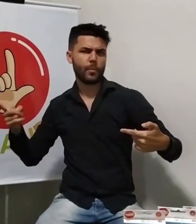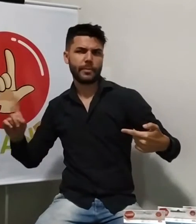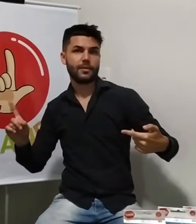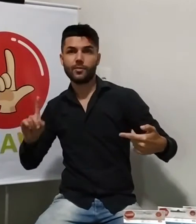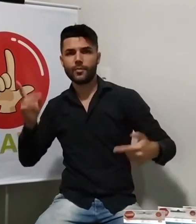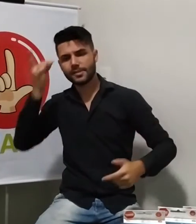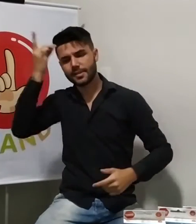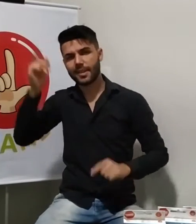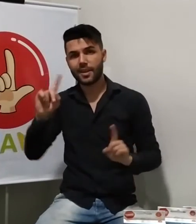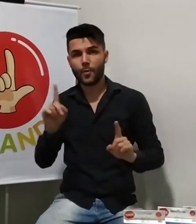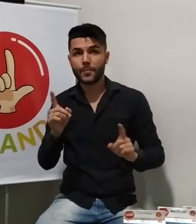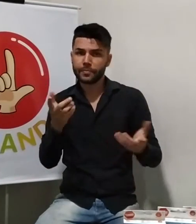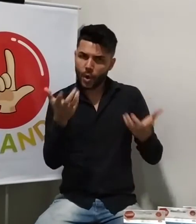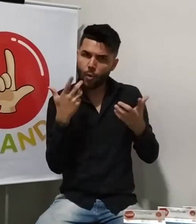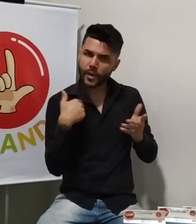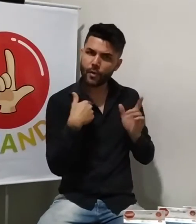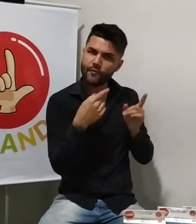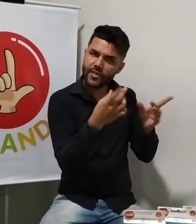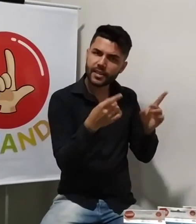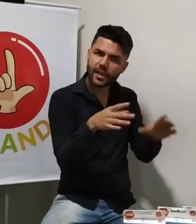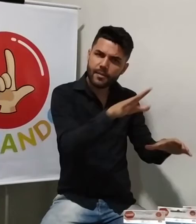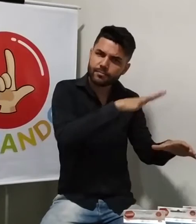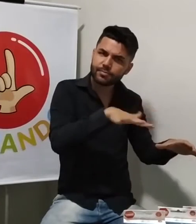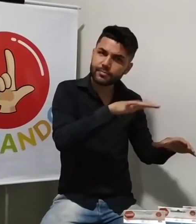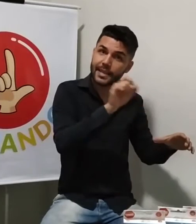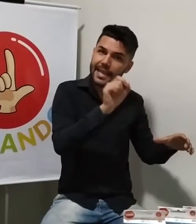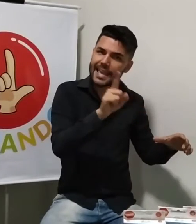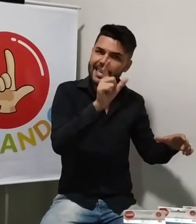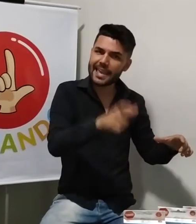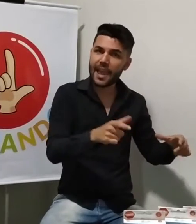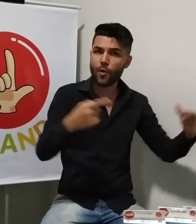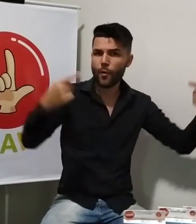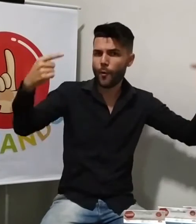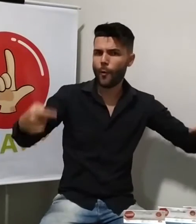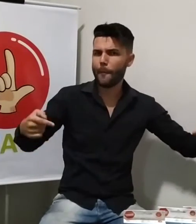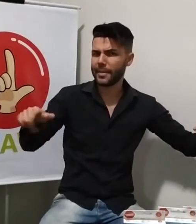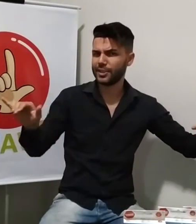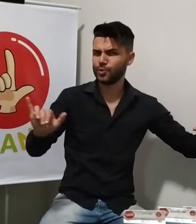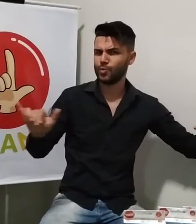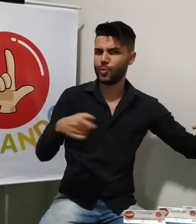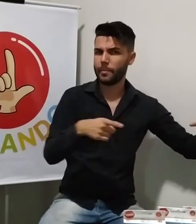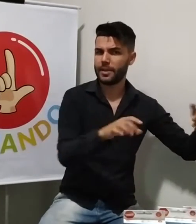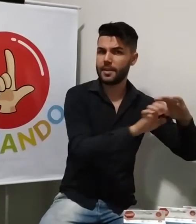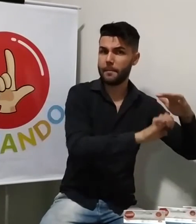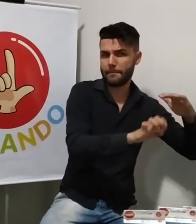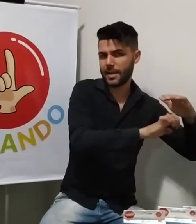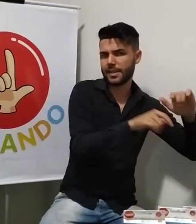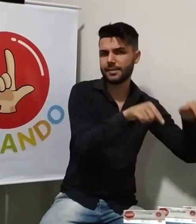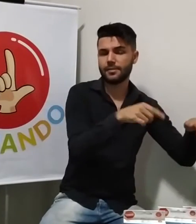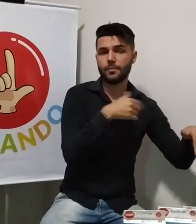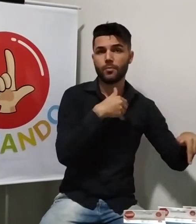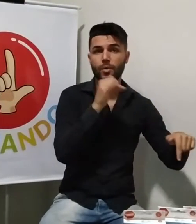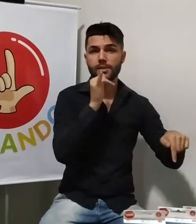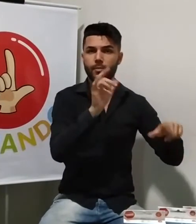algum assunto de tecnologia mesmo dentro do Grupo Bandeirantes e tal. Eu falei, rapaz, vou mandar um e-mail pra essa moça. Por um acaso, o sobrenome dela era